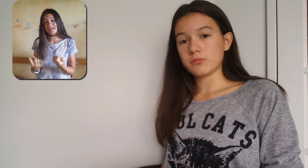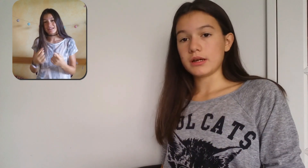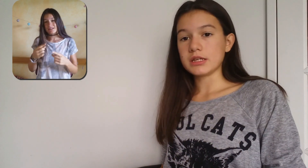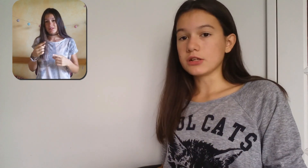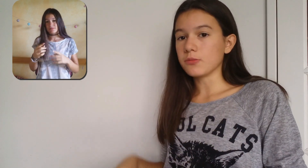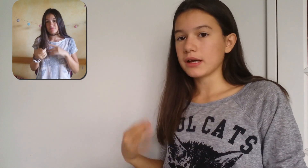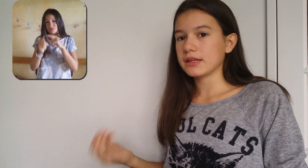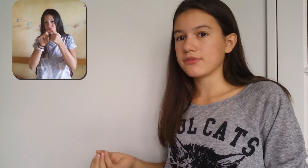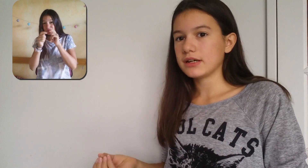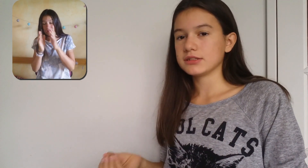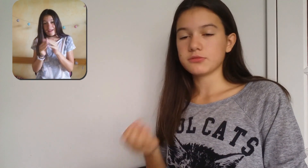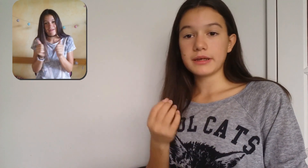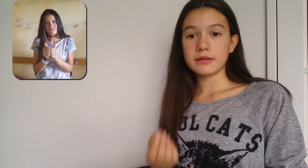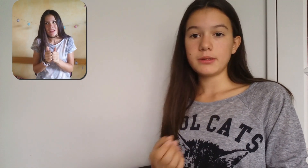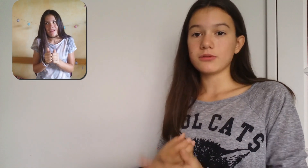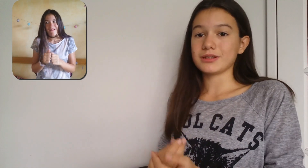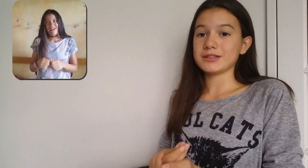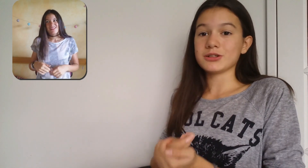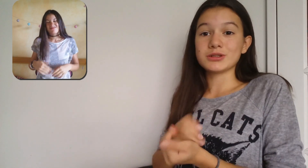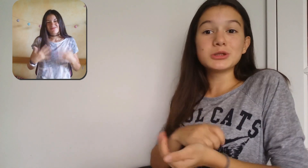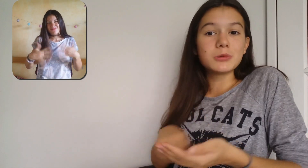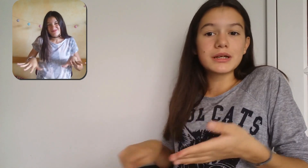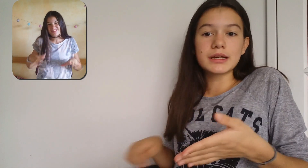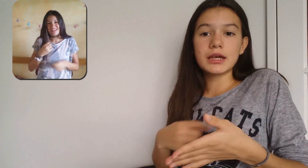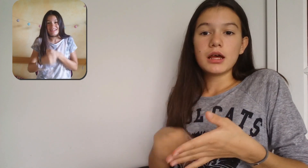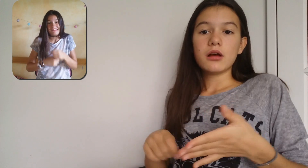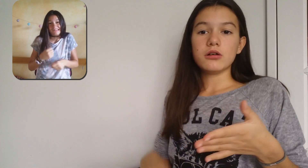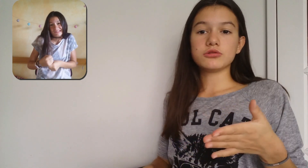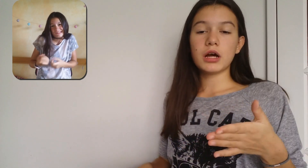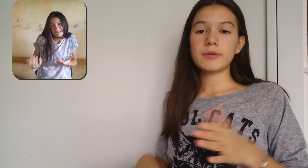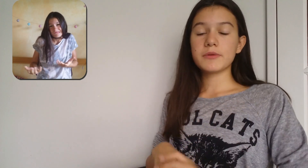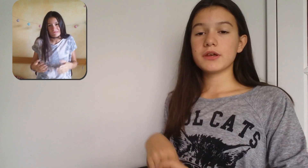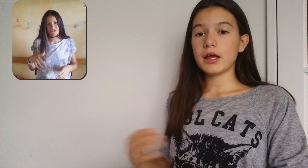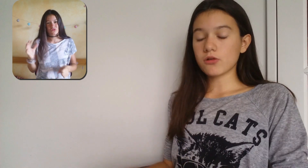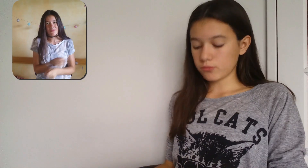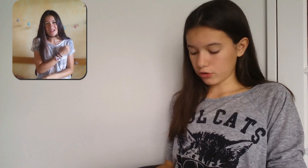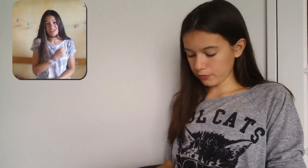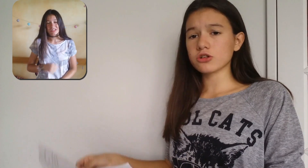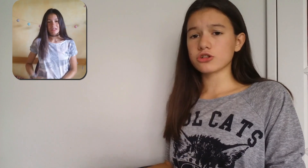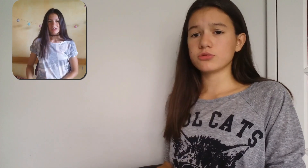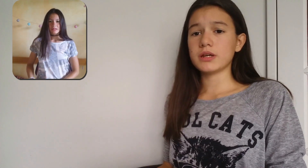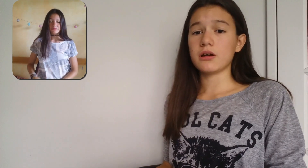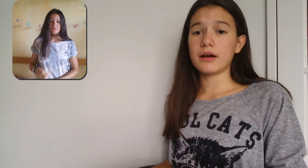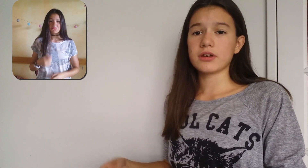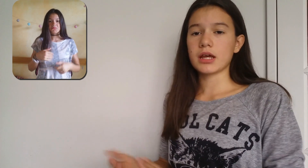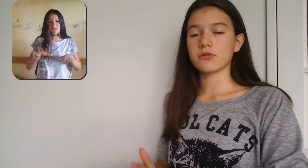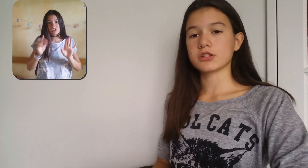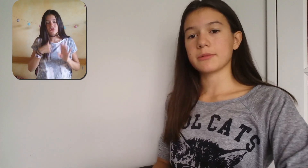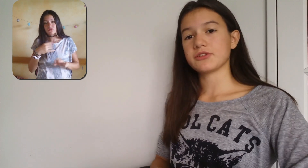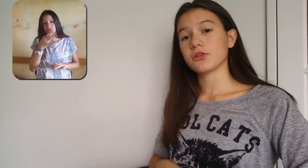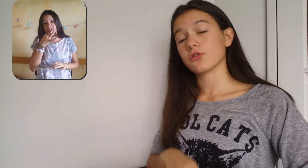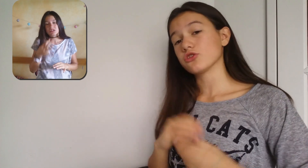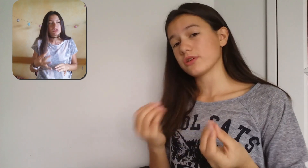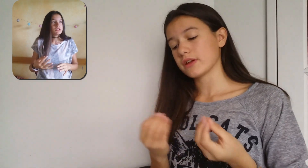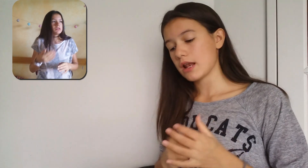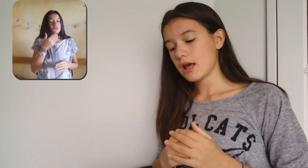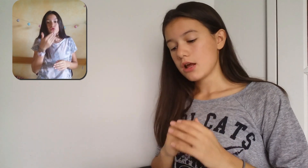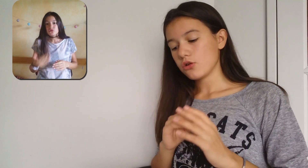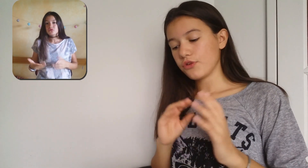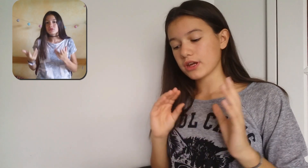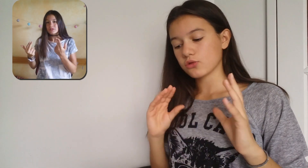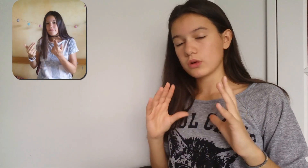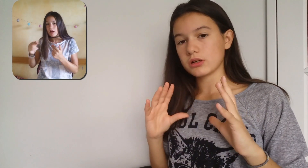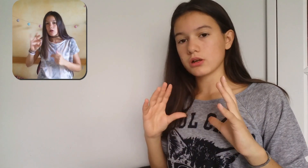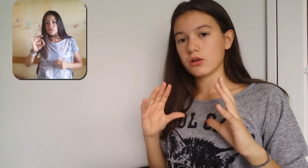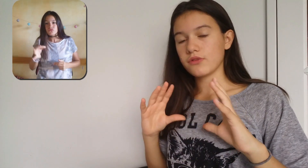sinon, ils comprennent des phrases, ils sont pas débiles, donc c'est-à-dire que si je lui écris sur un papier, elle comprend. Quand je suis avec elle, donc je tiens à préciser que quand je suis avec elle,